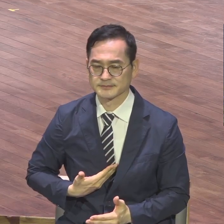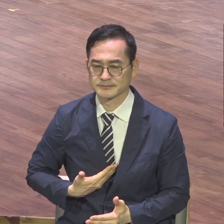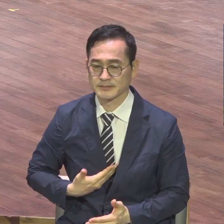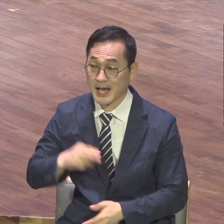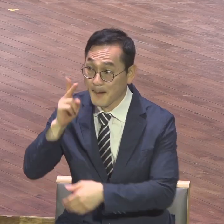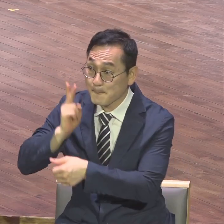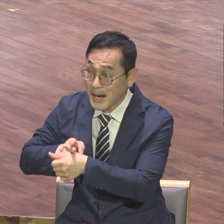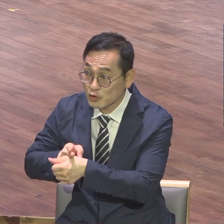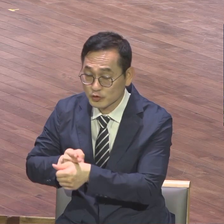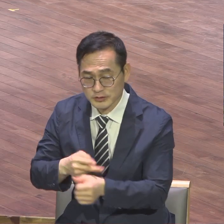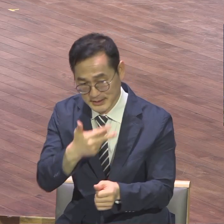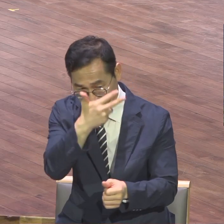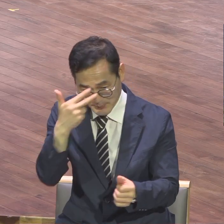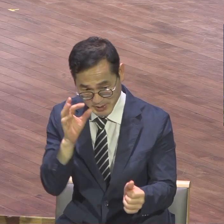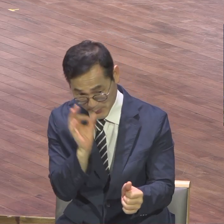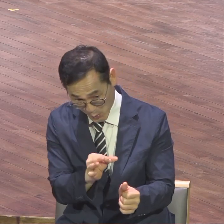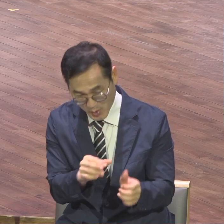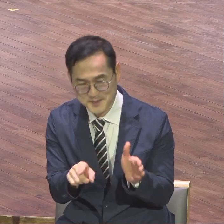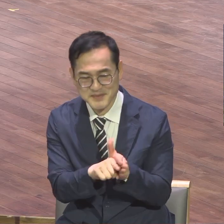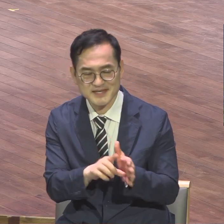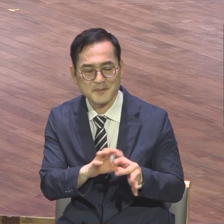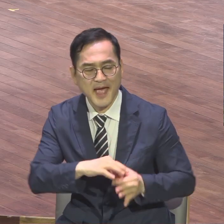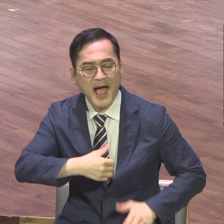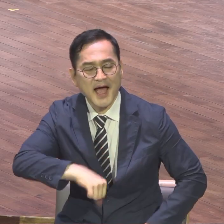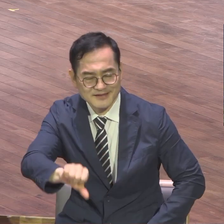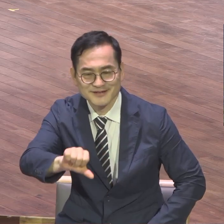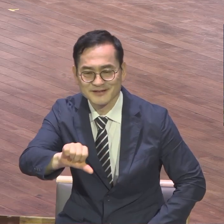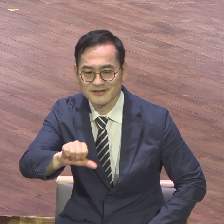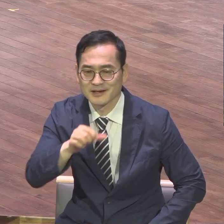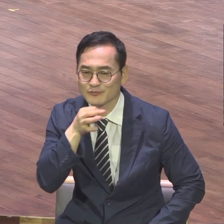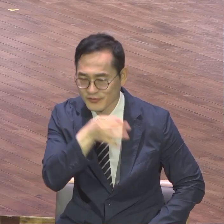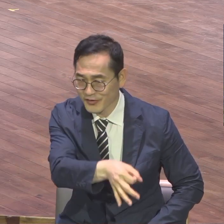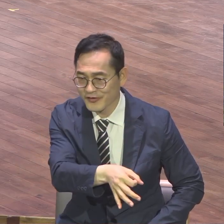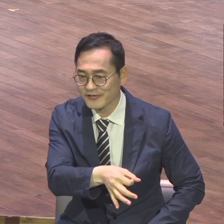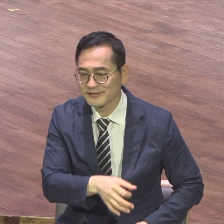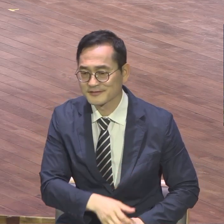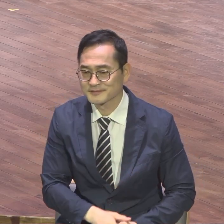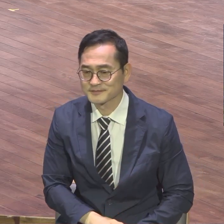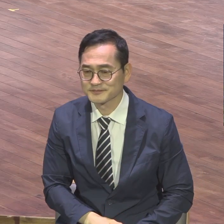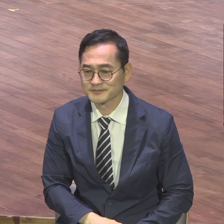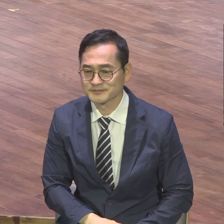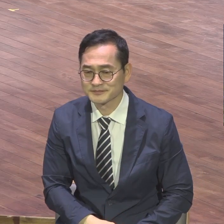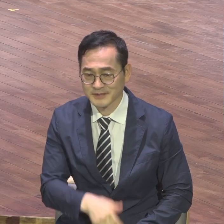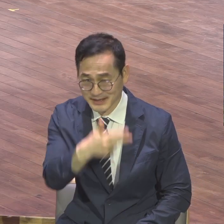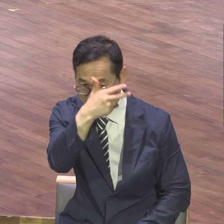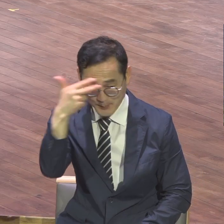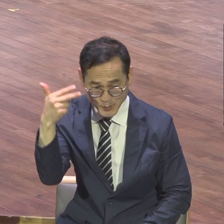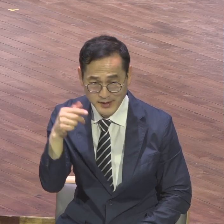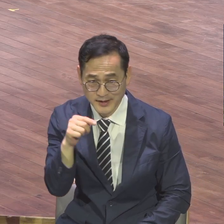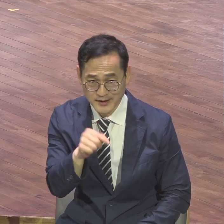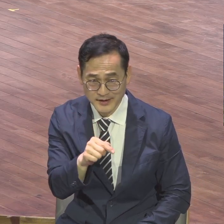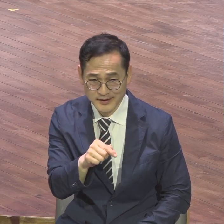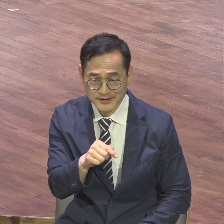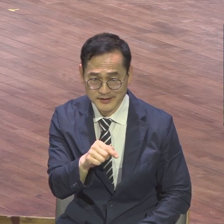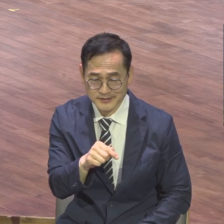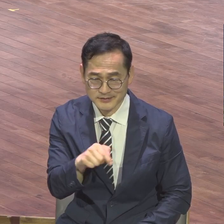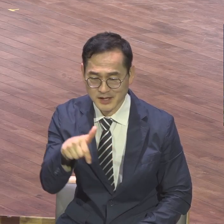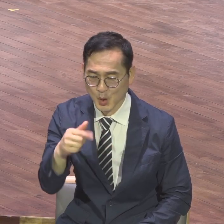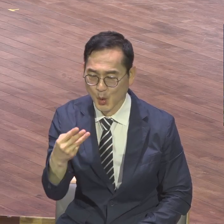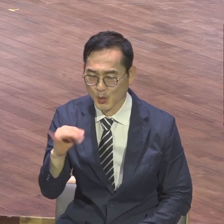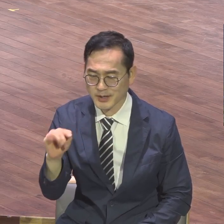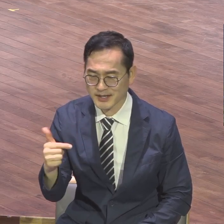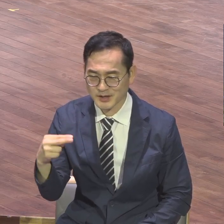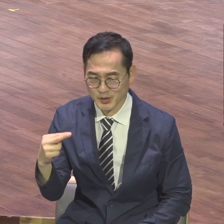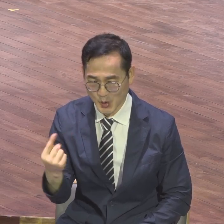믿음의 아들이라 부를 만큼 애정을 가지고 있었어요. 디모데 전후서를 제외하고도 고린도